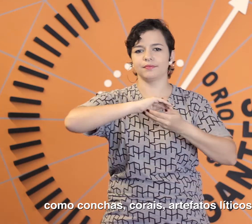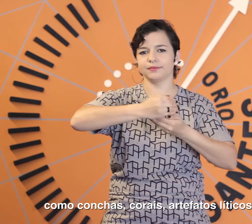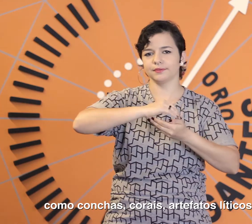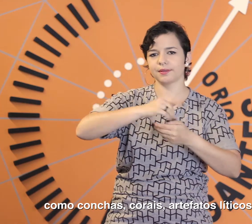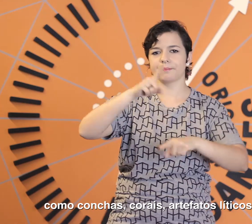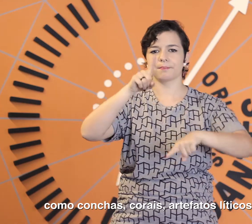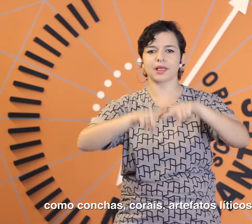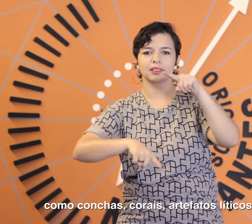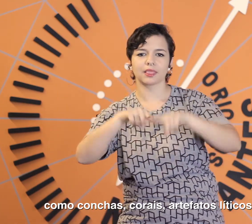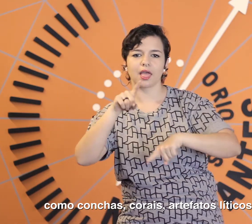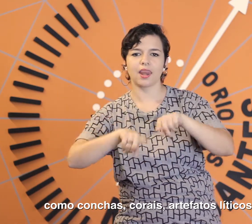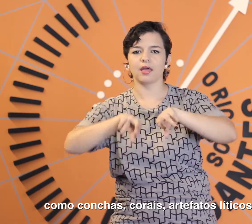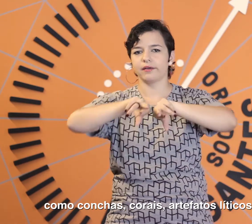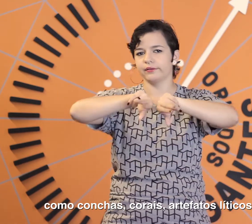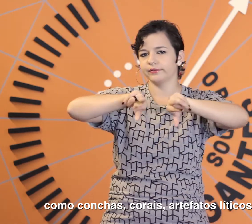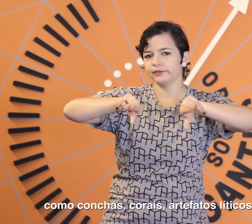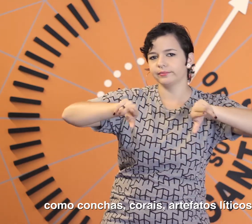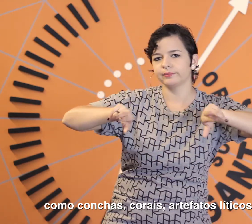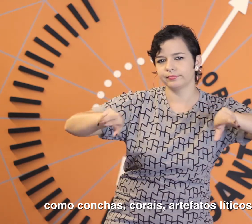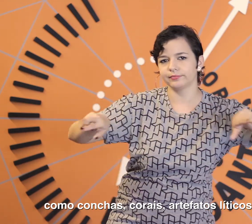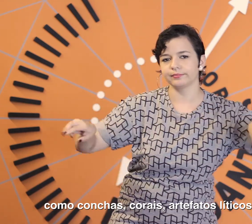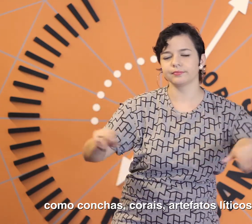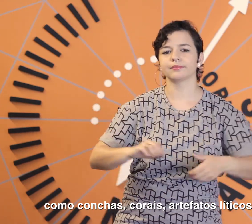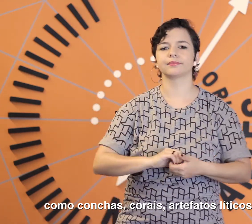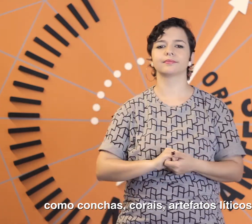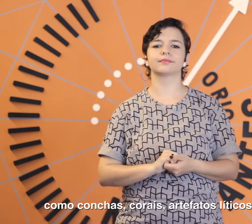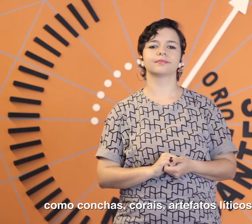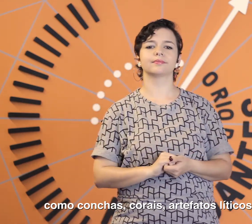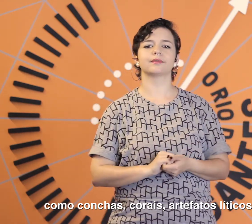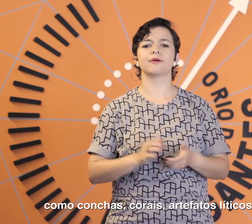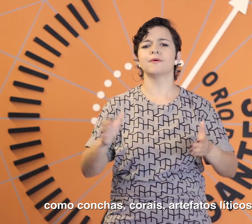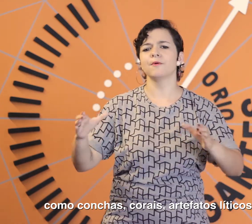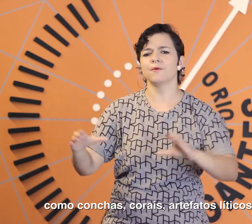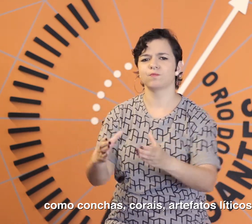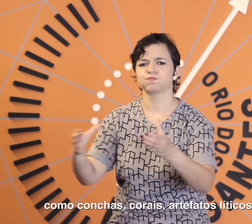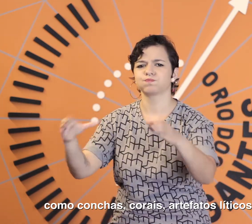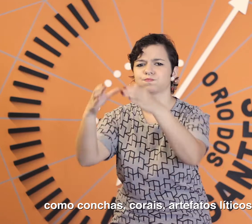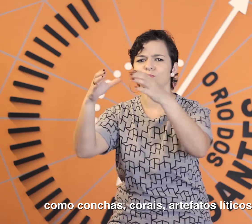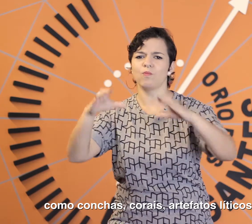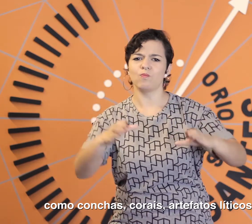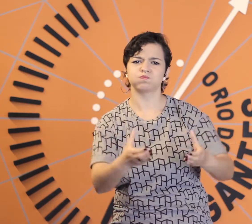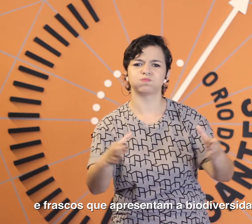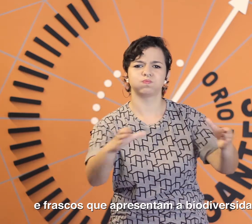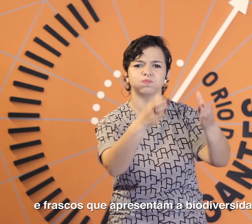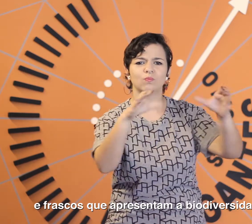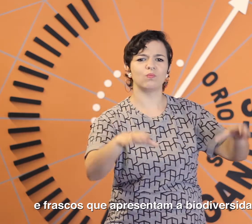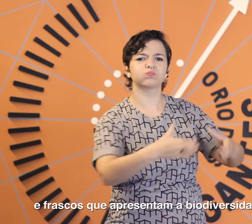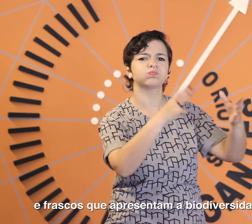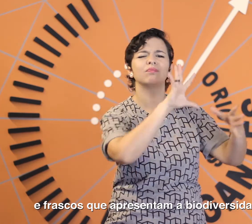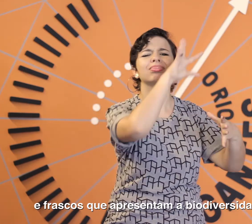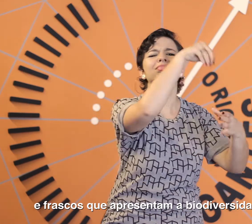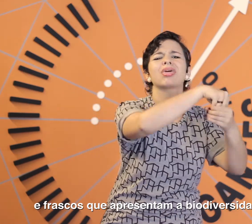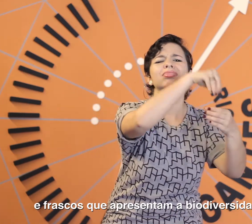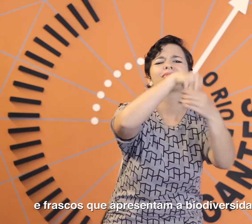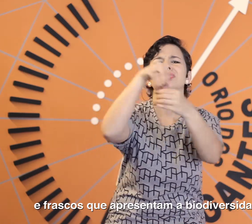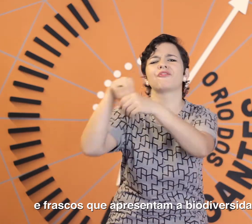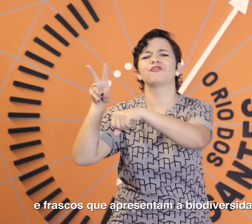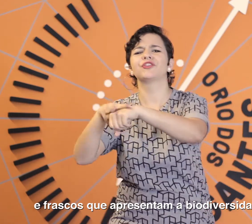Como conchas, corais, artefatos líticos e frascos que apresentam